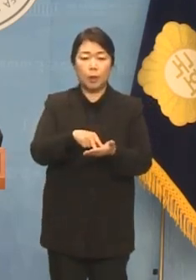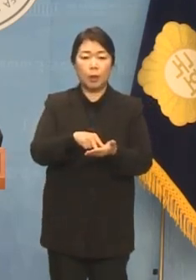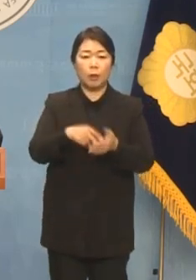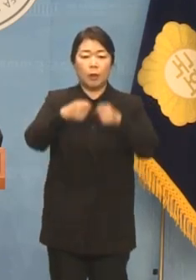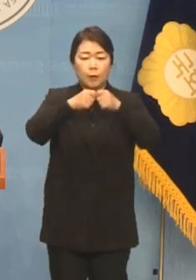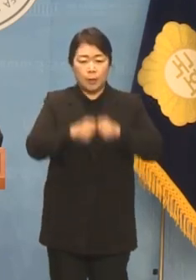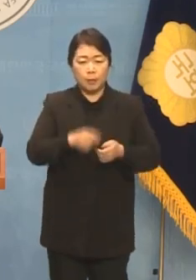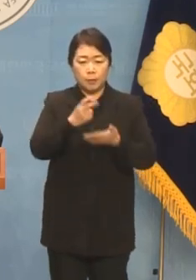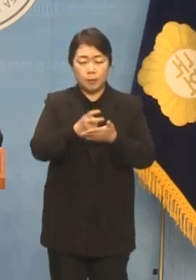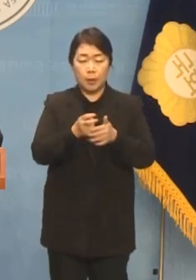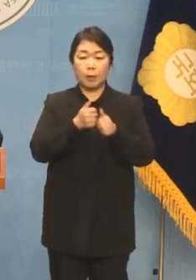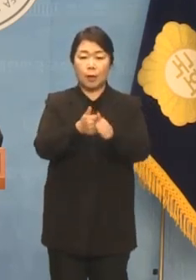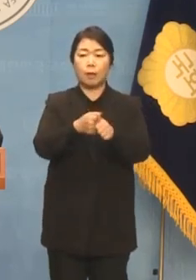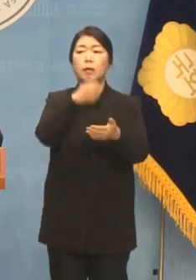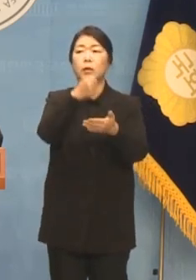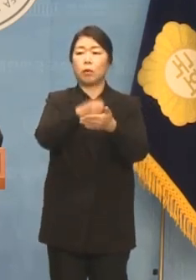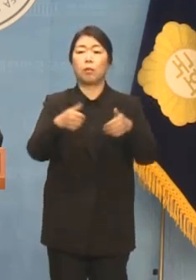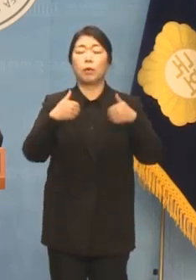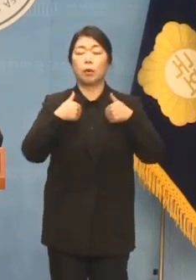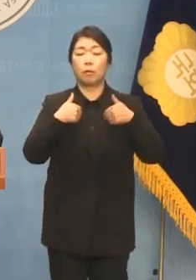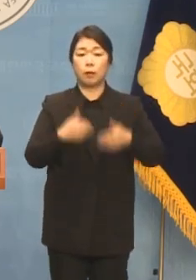결정을 해야